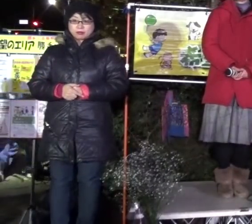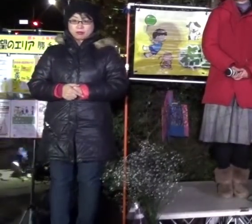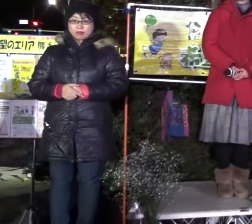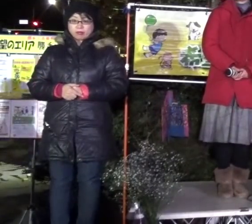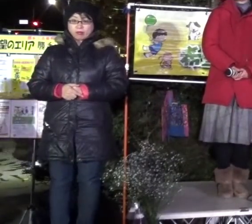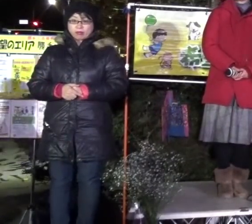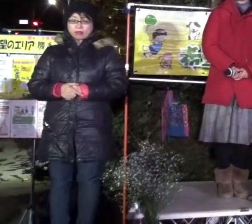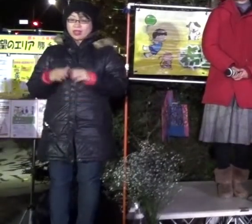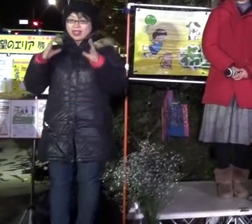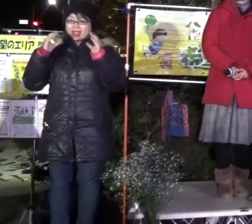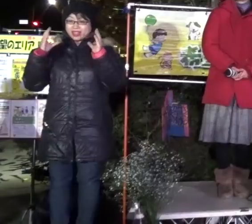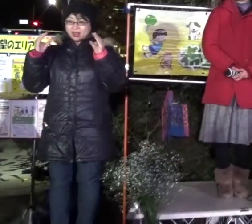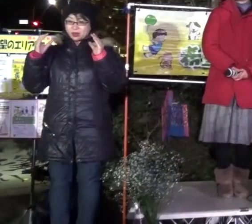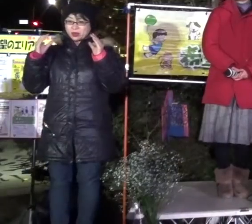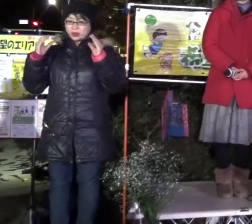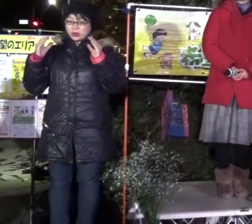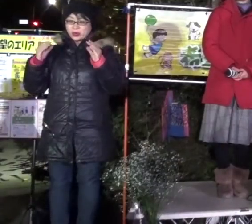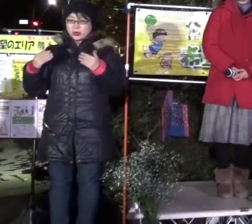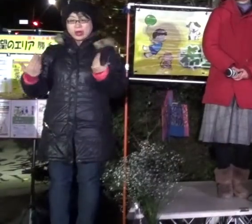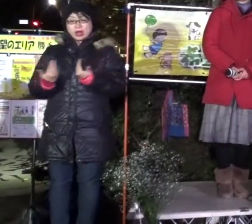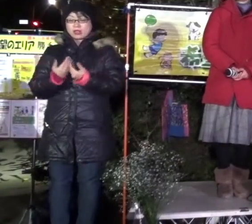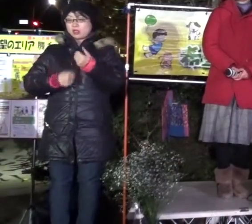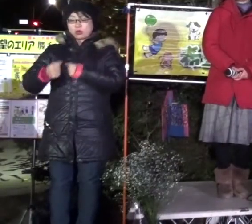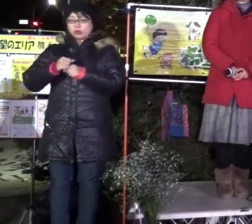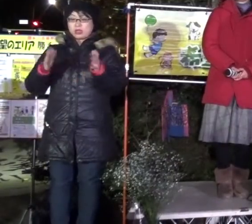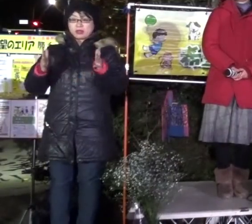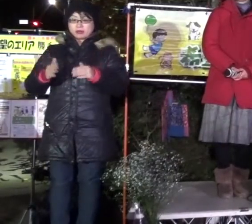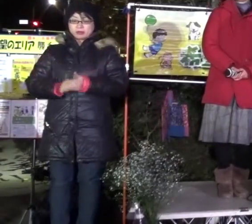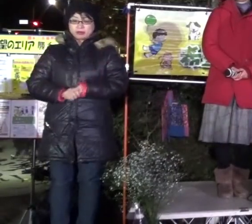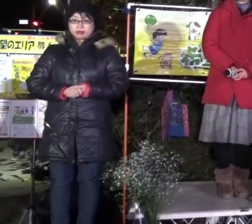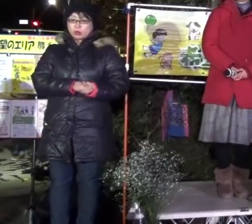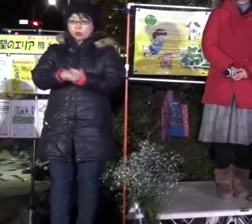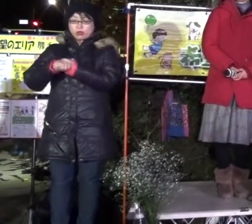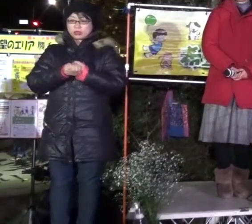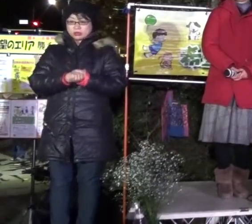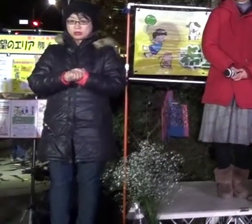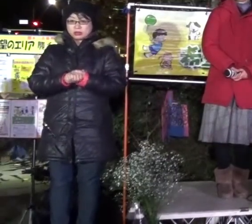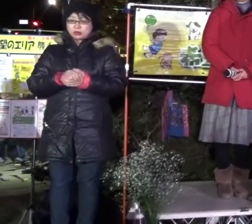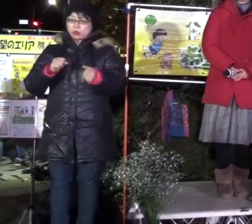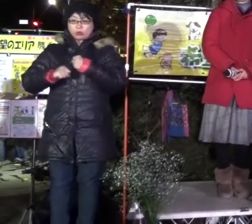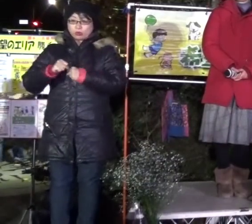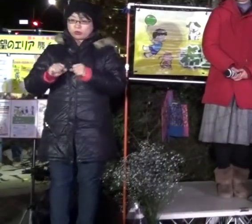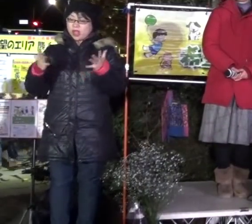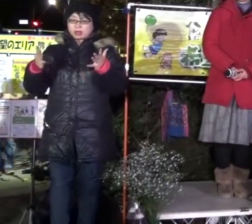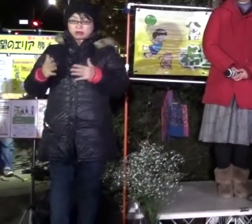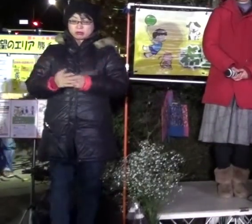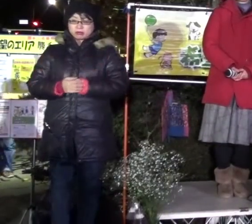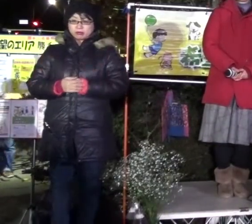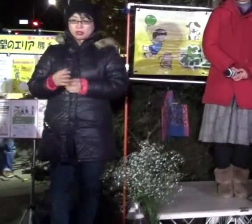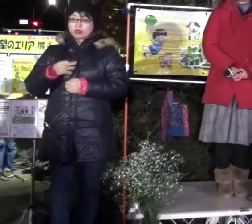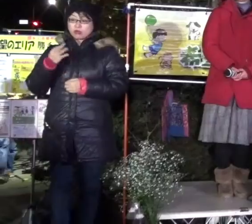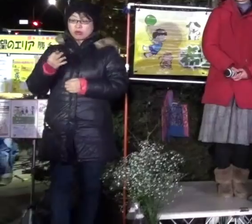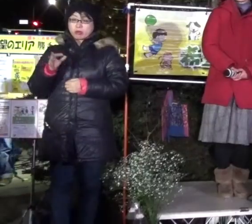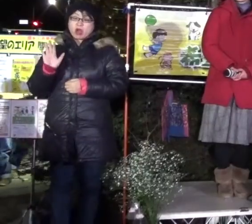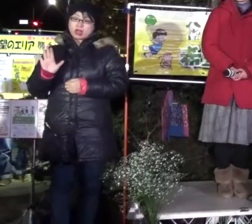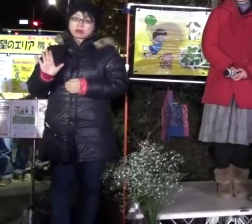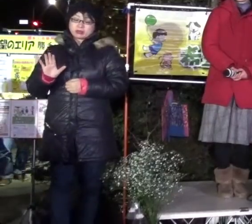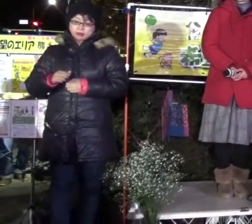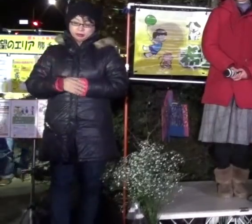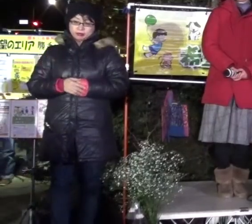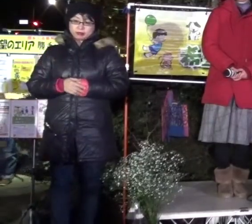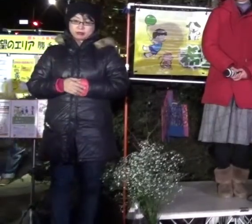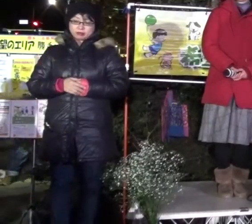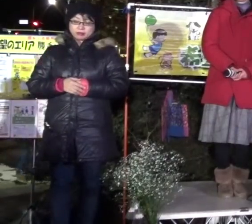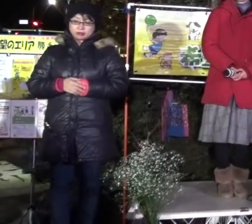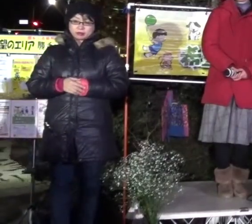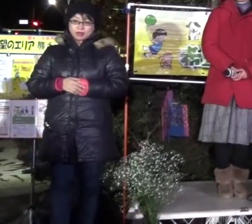抗議行動じゃないとか、あるいはなんで友達みたいなことやってんだみたいな、そういう声もありました。で